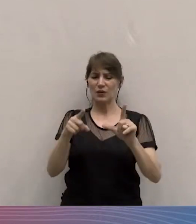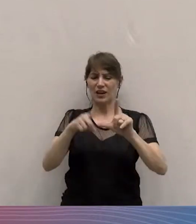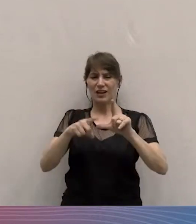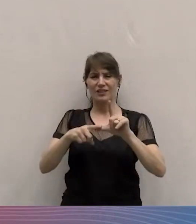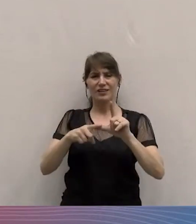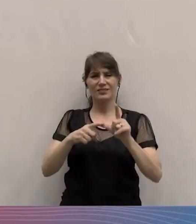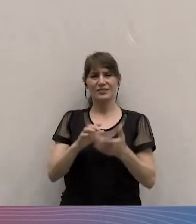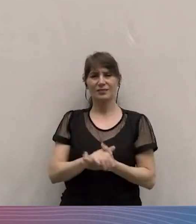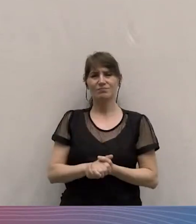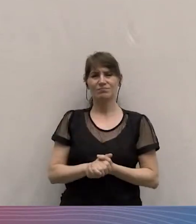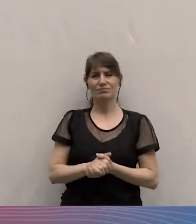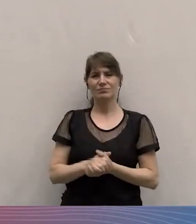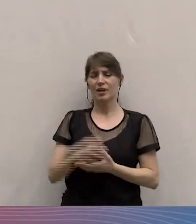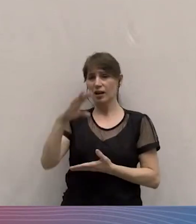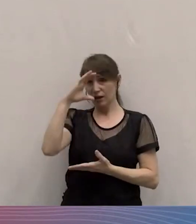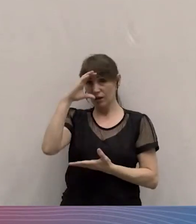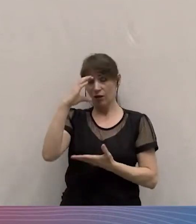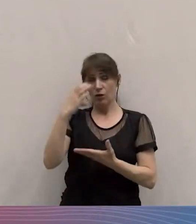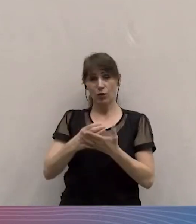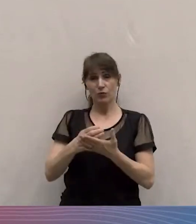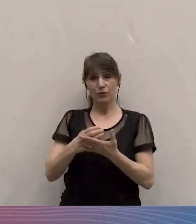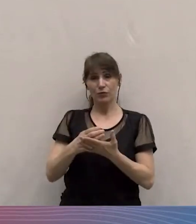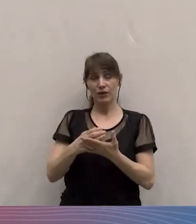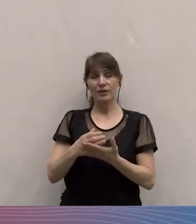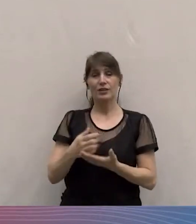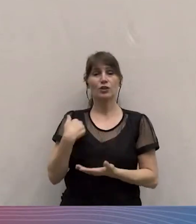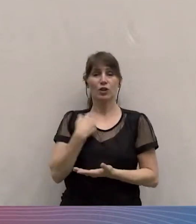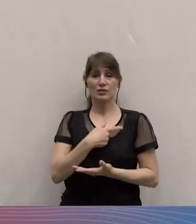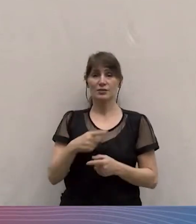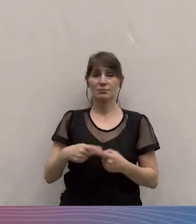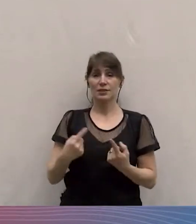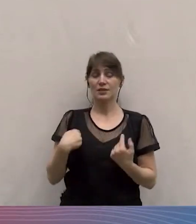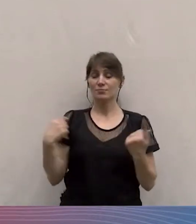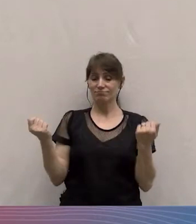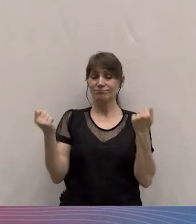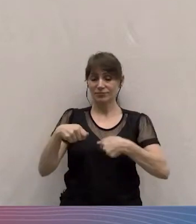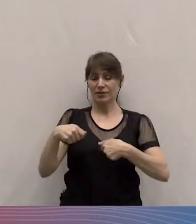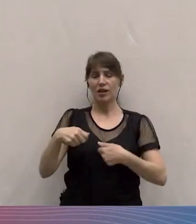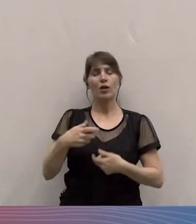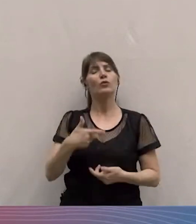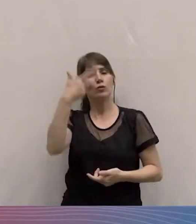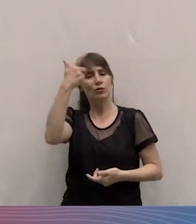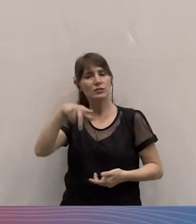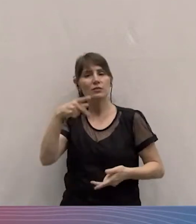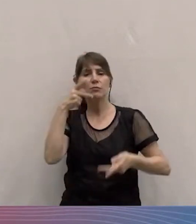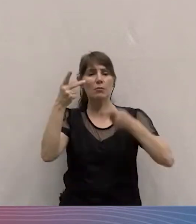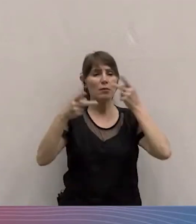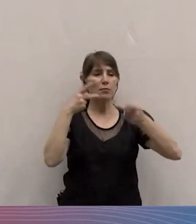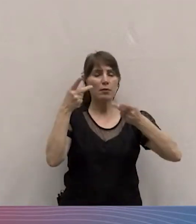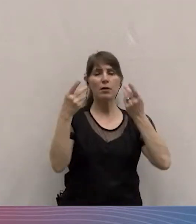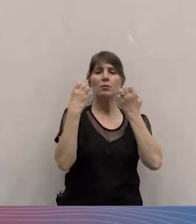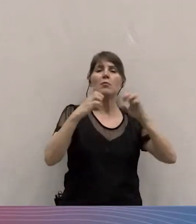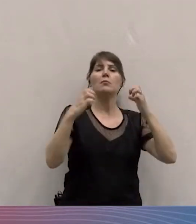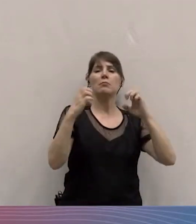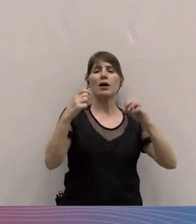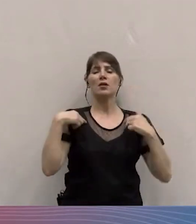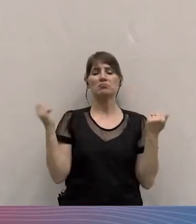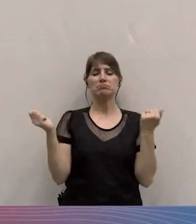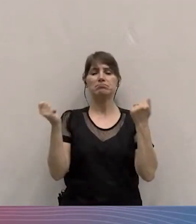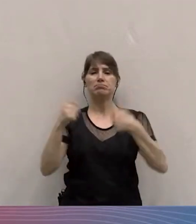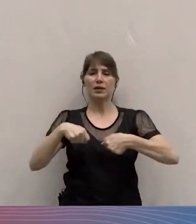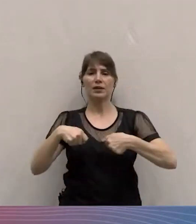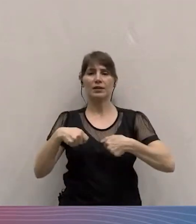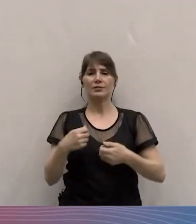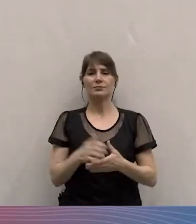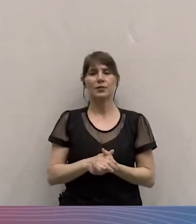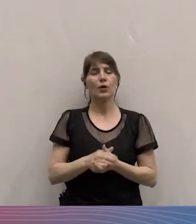letra ainda nos faz confiar na nossa capacidade. Eu tenho mais capacidade de falar, de pregar do que você. Eu tenho mais capacidade